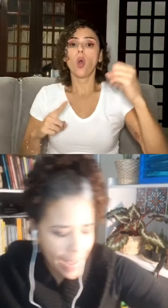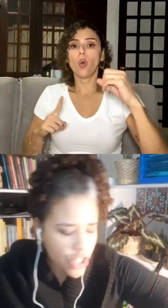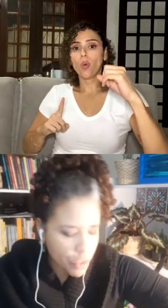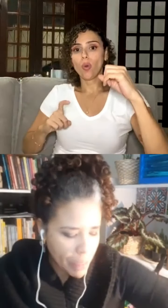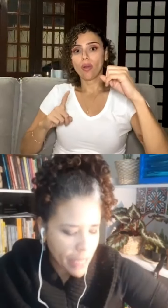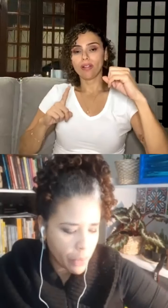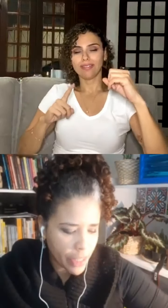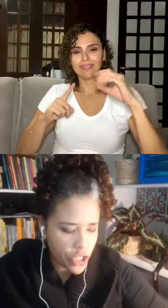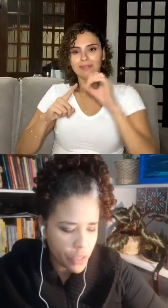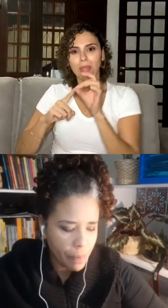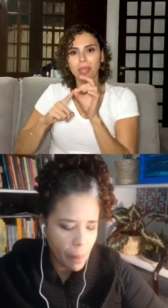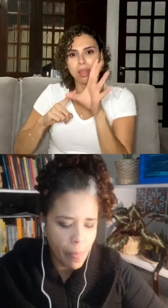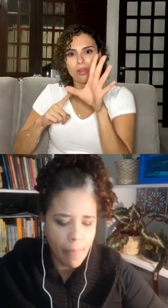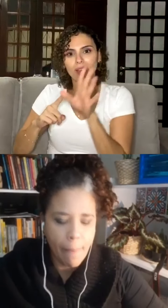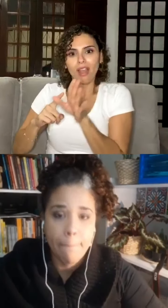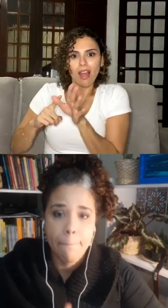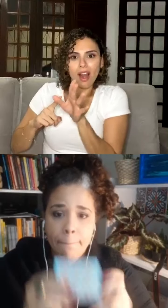as pílulas.